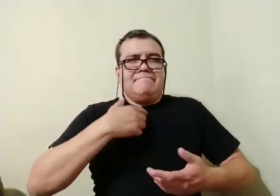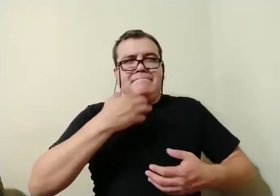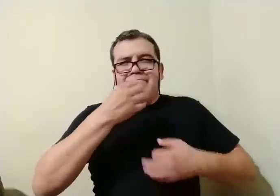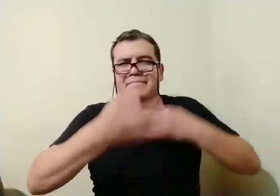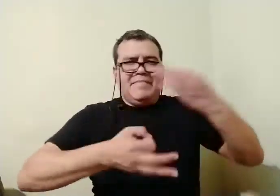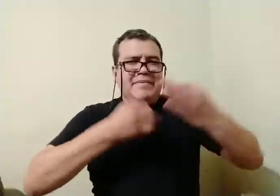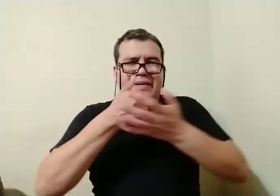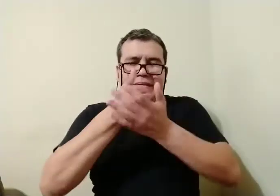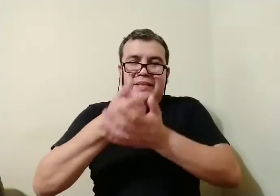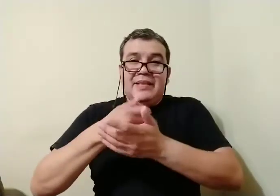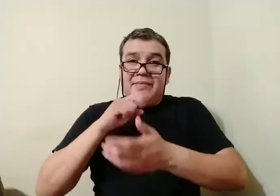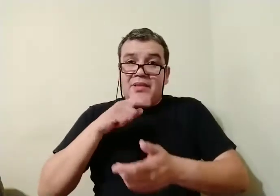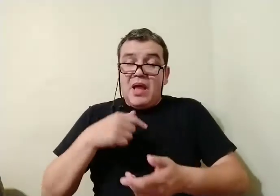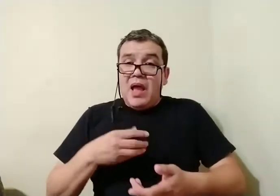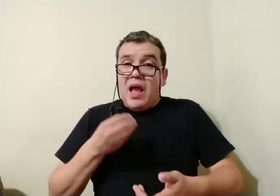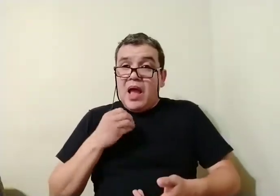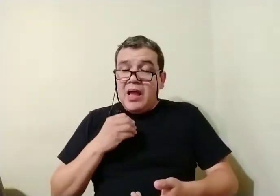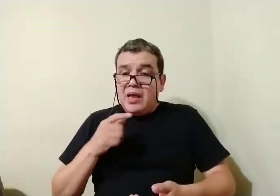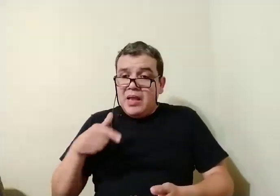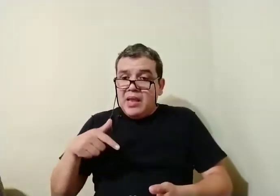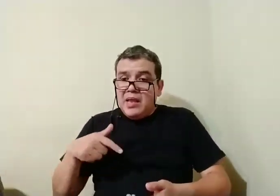a evangelizar Macedonia.